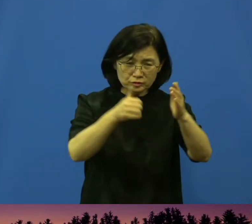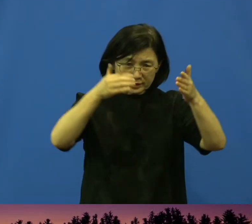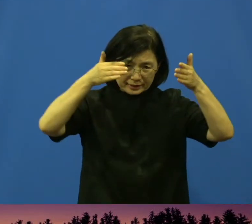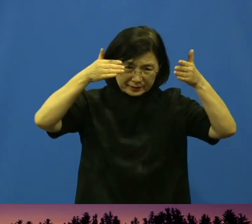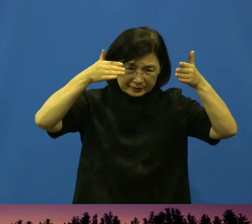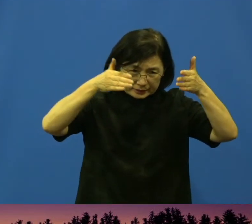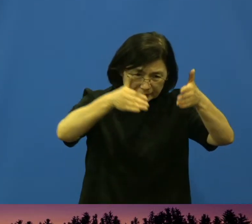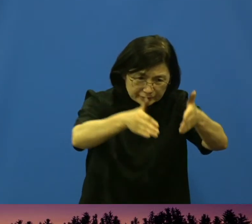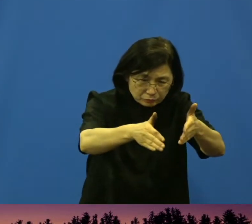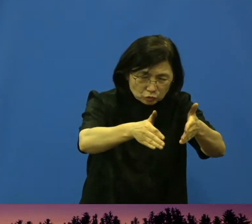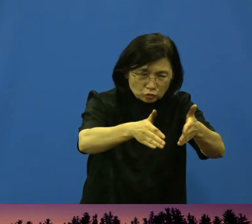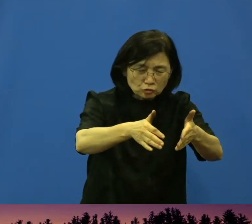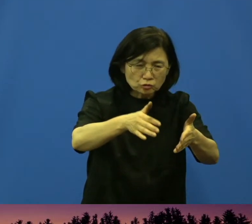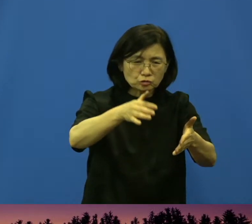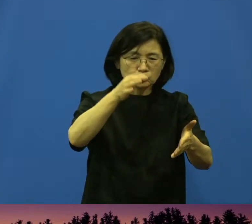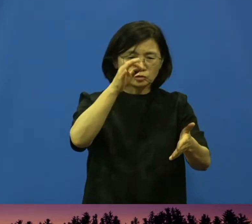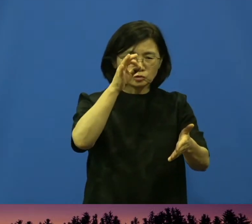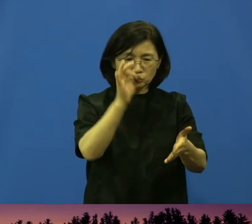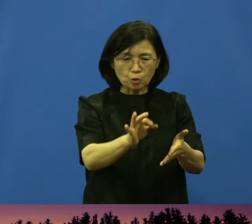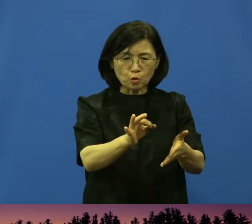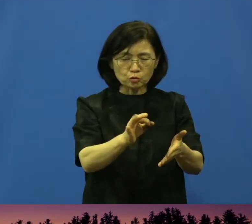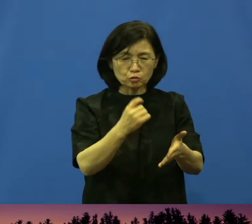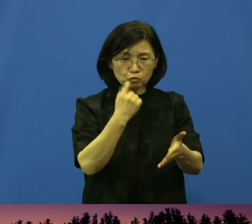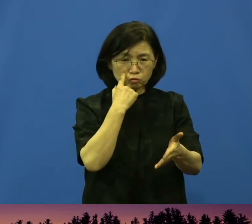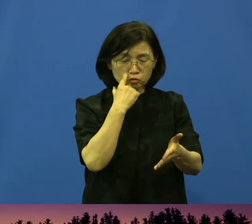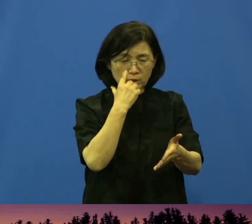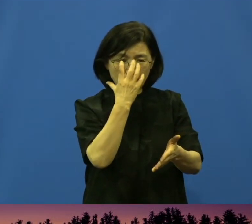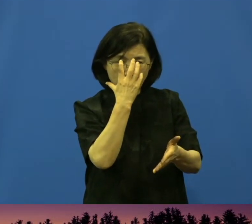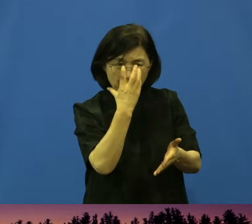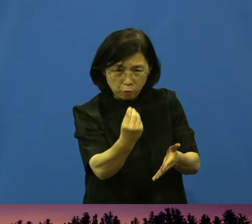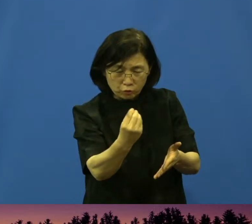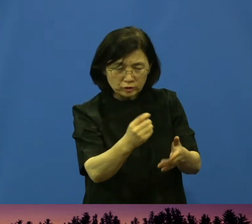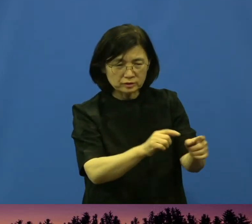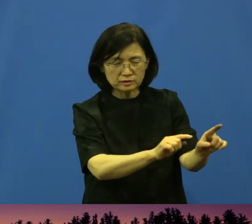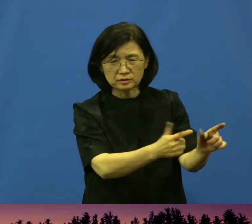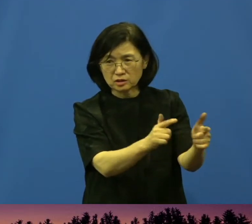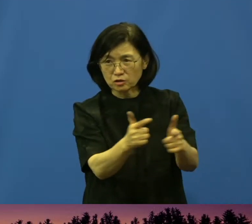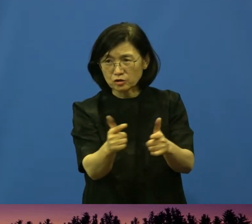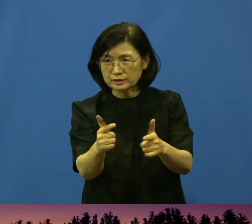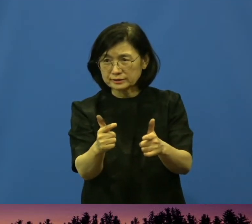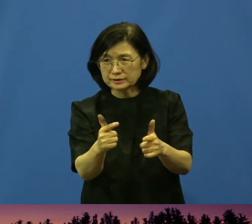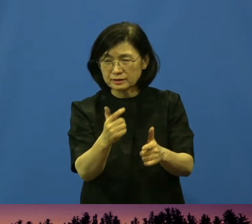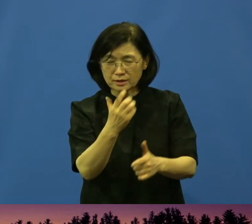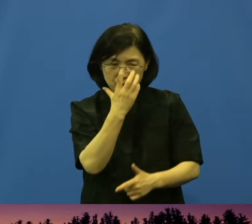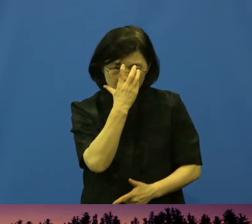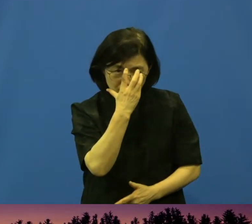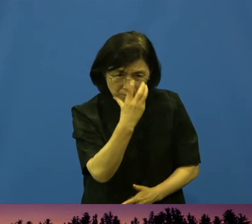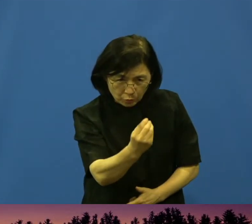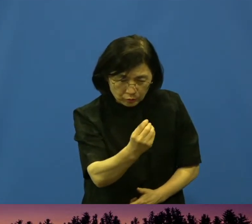물질, 눈에 보이는 것. 그래서 안목의 정욕이라, 안목의 정욕.